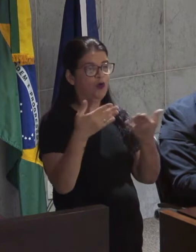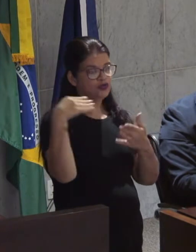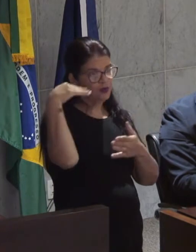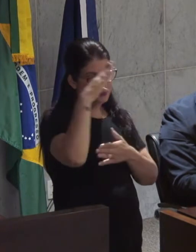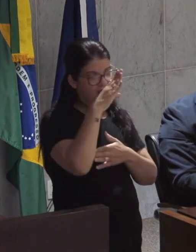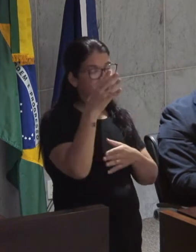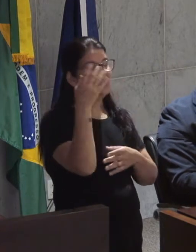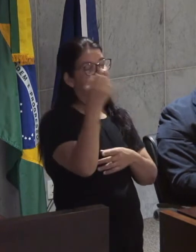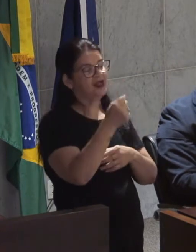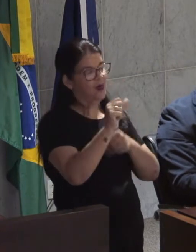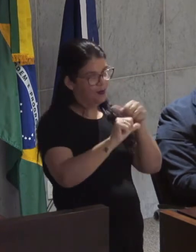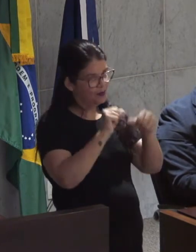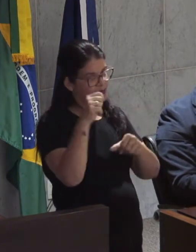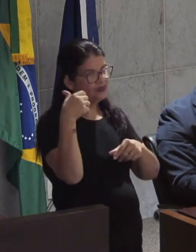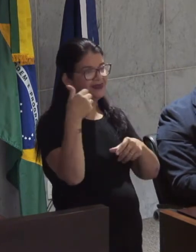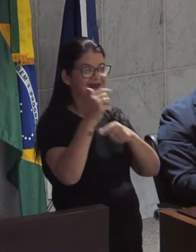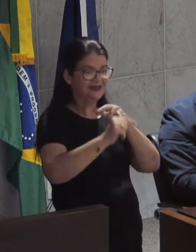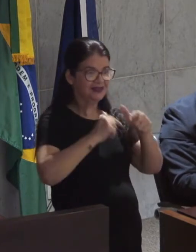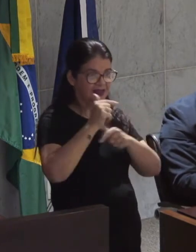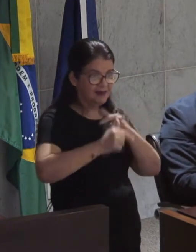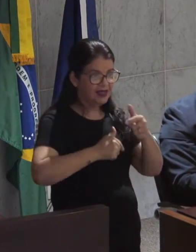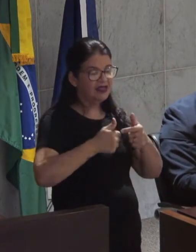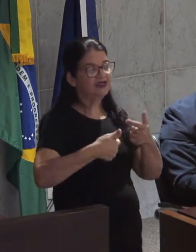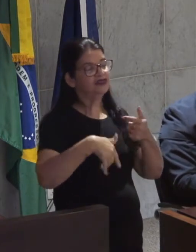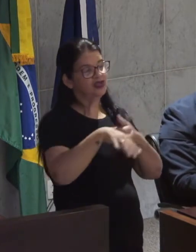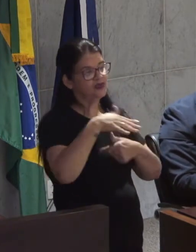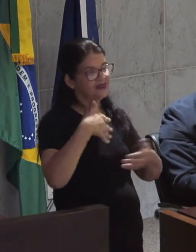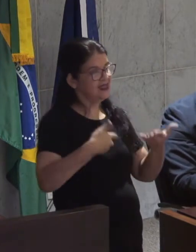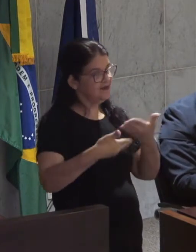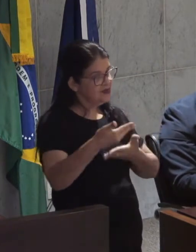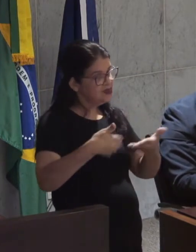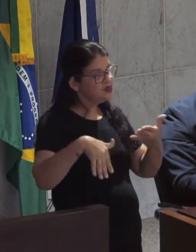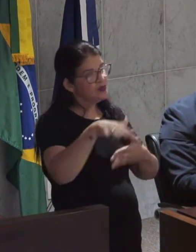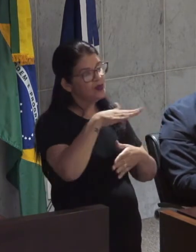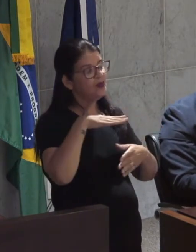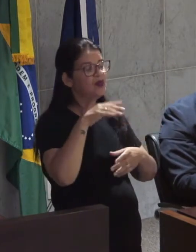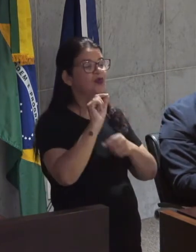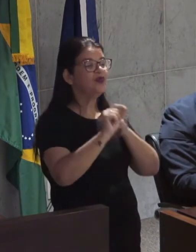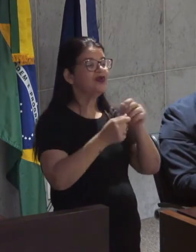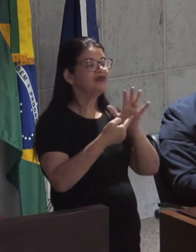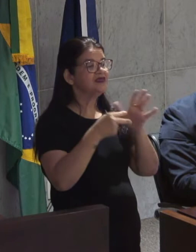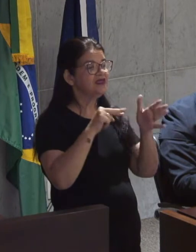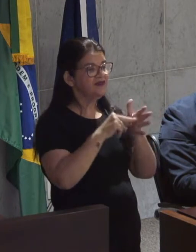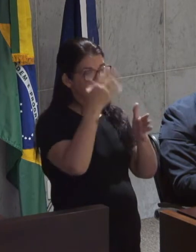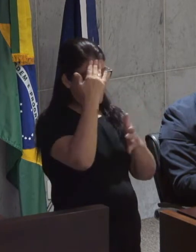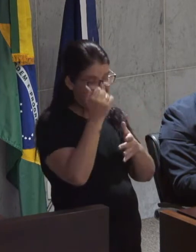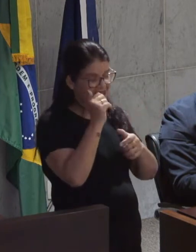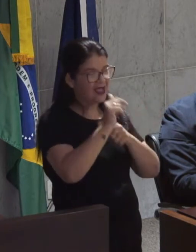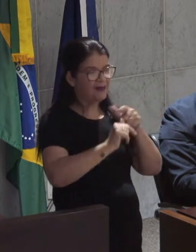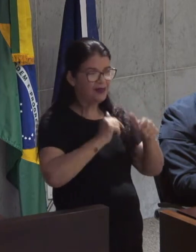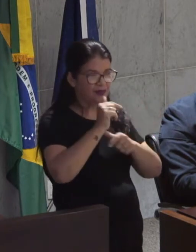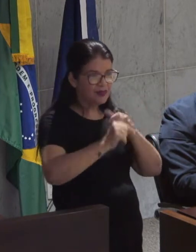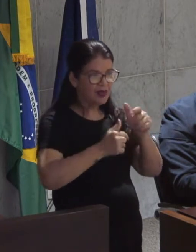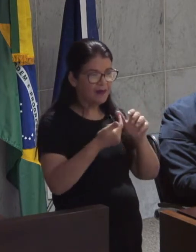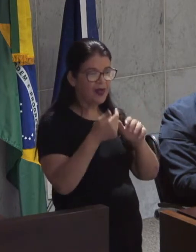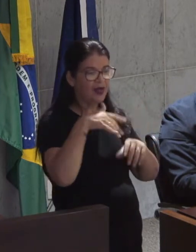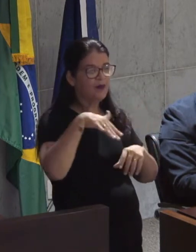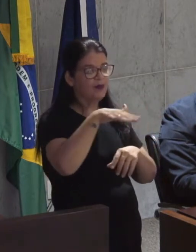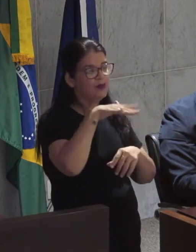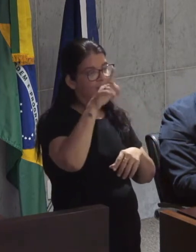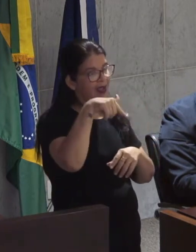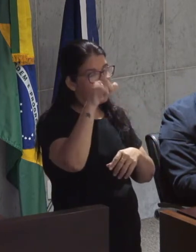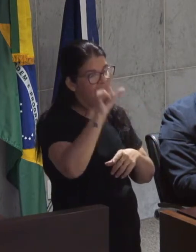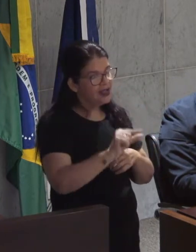essa reforma trabalhista no serviço público. Sabe o que significa essa reforma trabalhista no serviço público? É